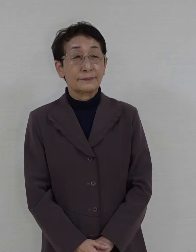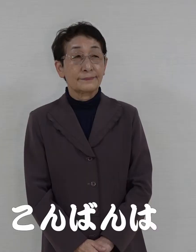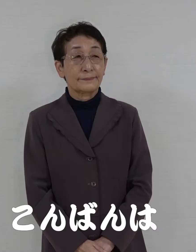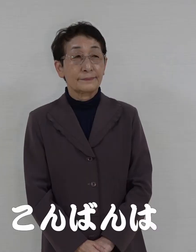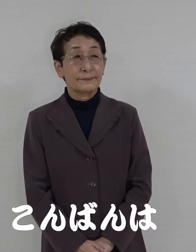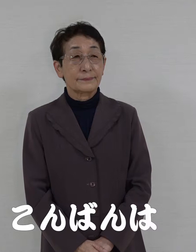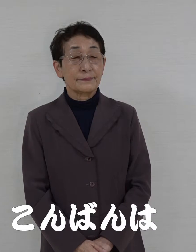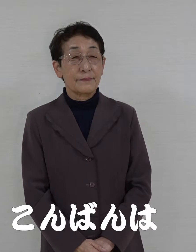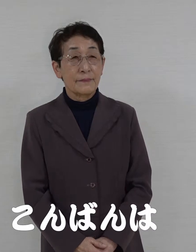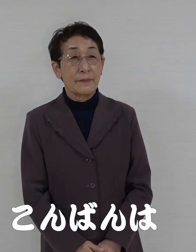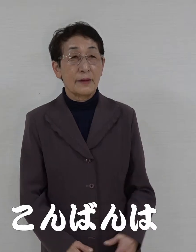こんばんは。